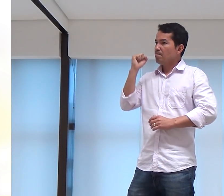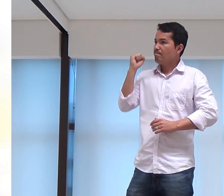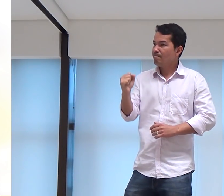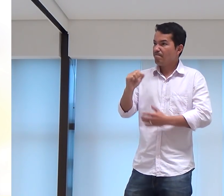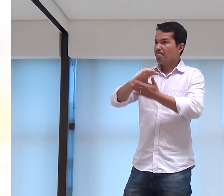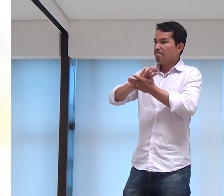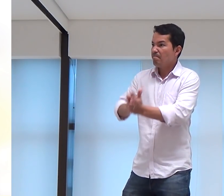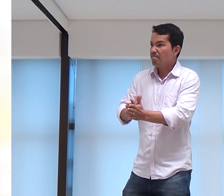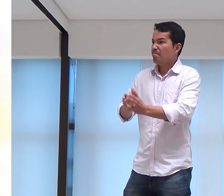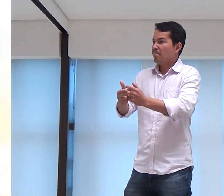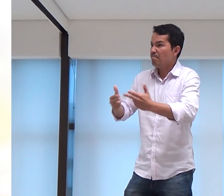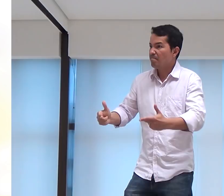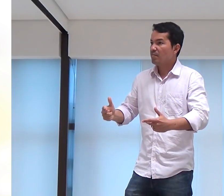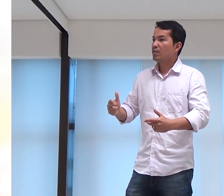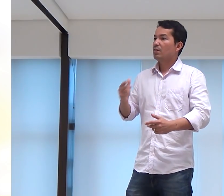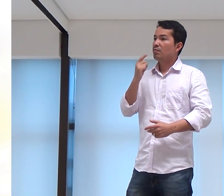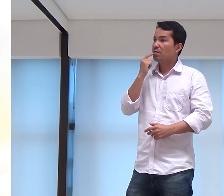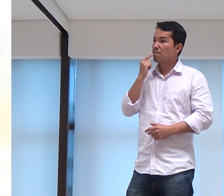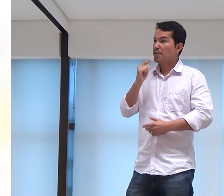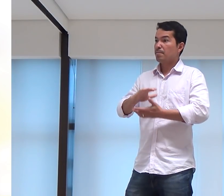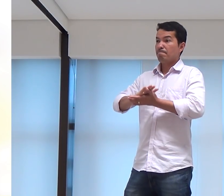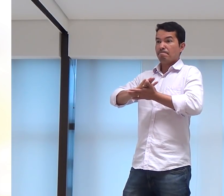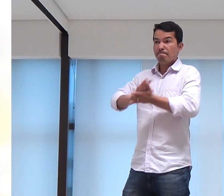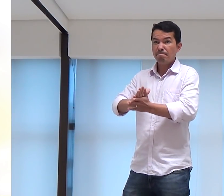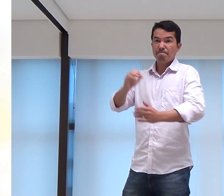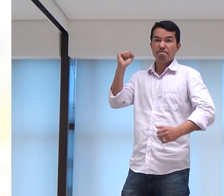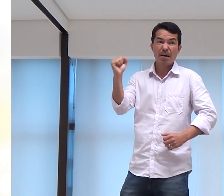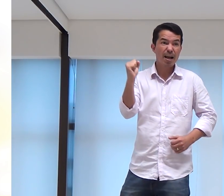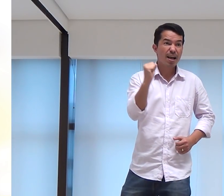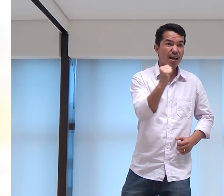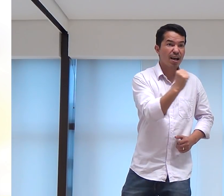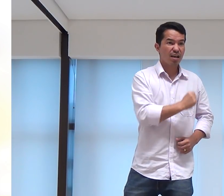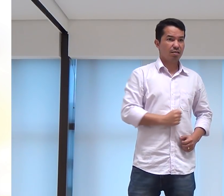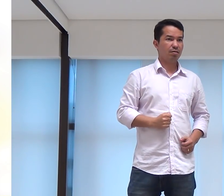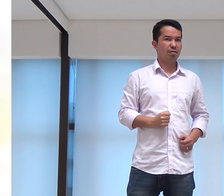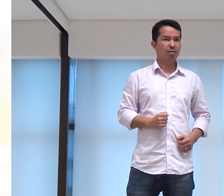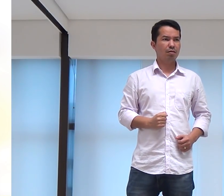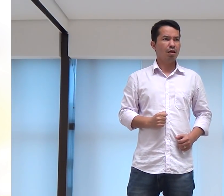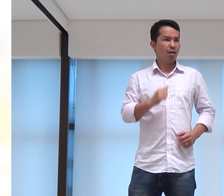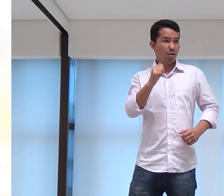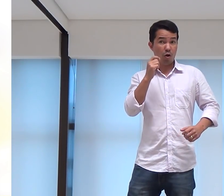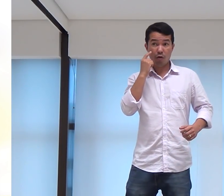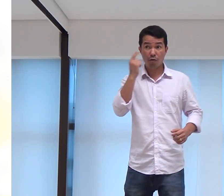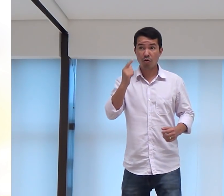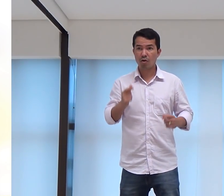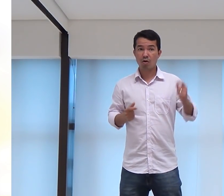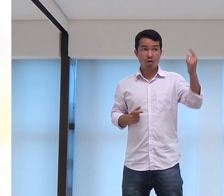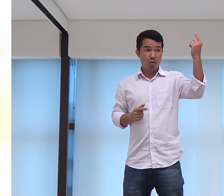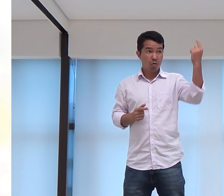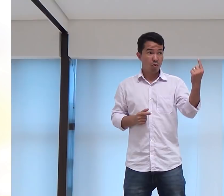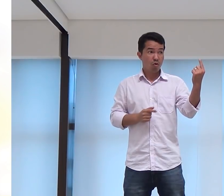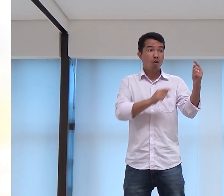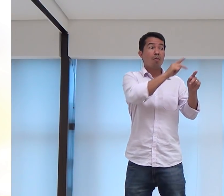Destruição, significa destruição, matança. Mas o vermelho, por ser vermelho, simbolizava a morte